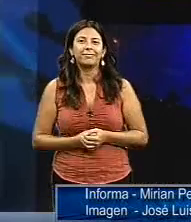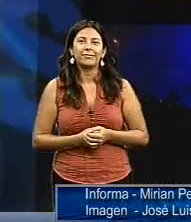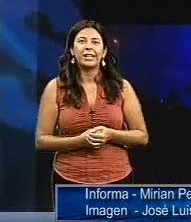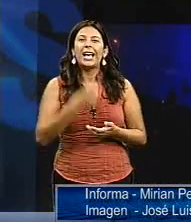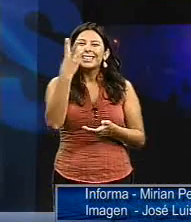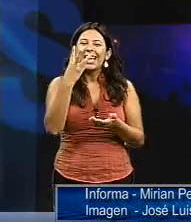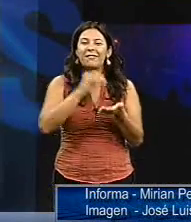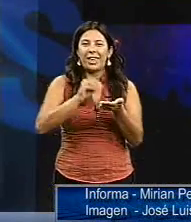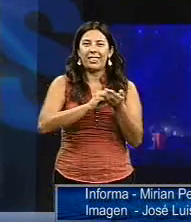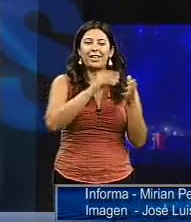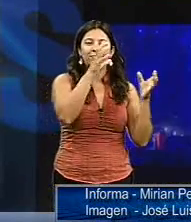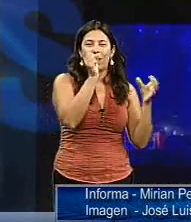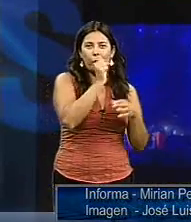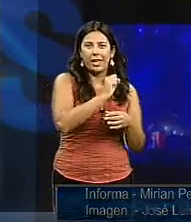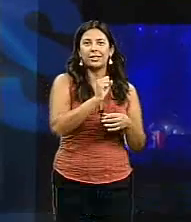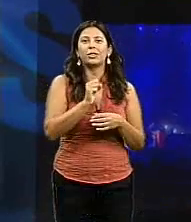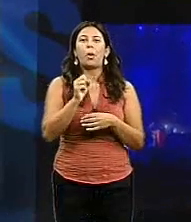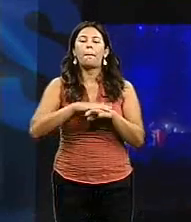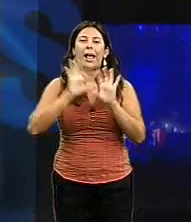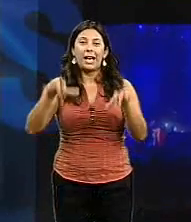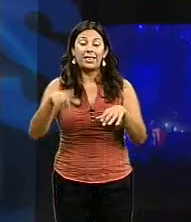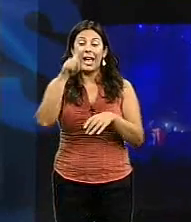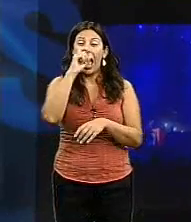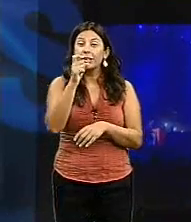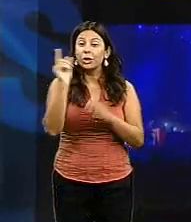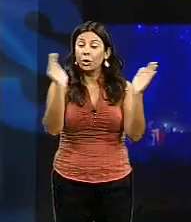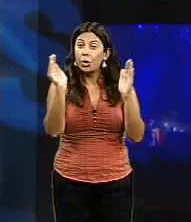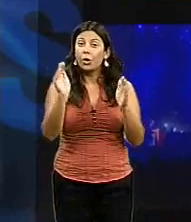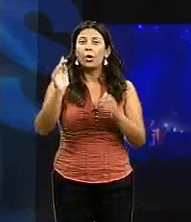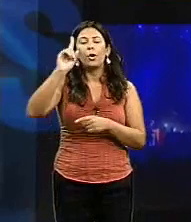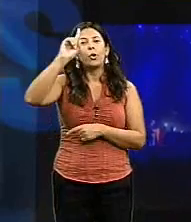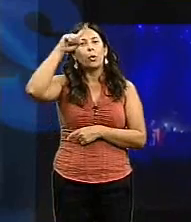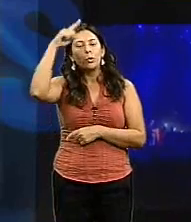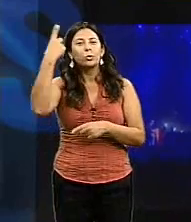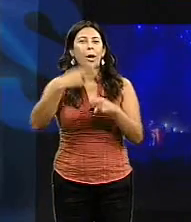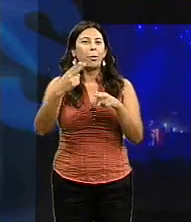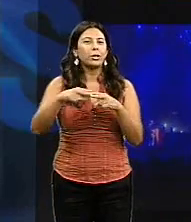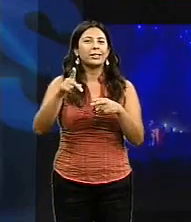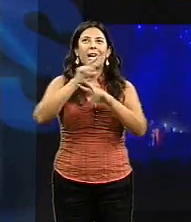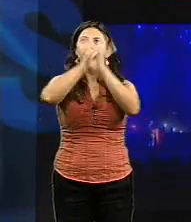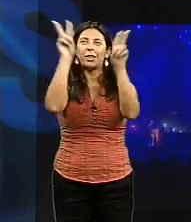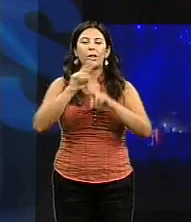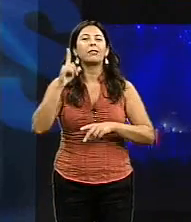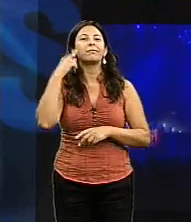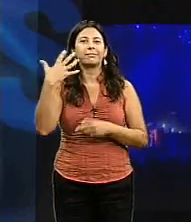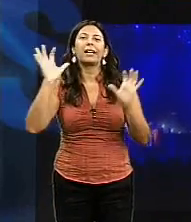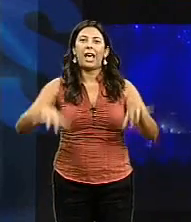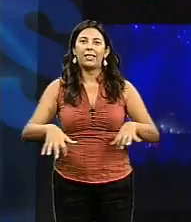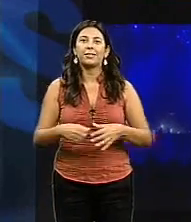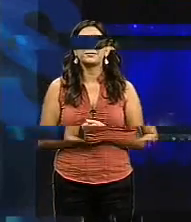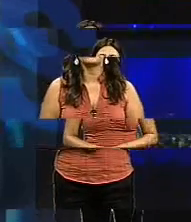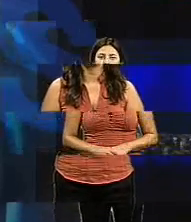Latino en un año lleno de actividades que harán de Cádiz referente del ocio, la cultura y la política a nivel internacional.